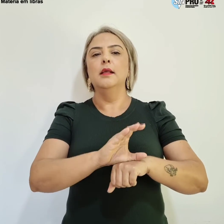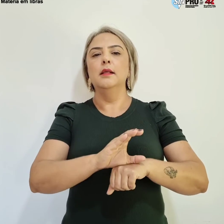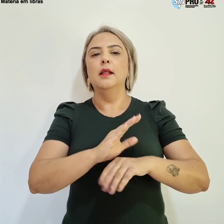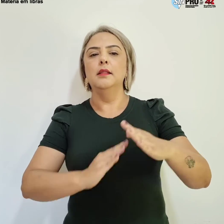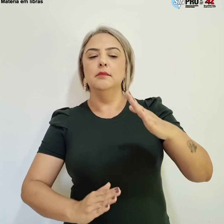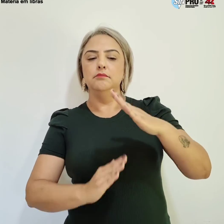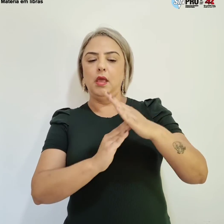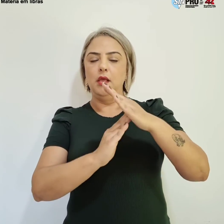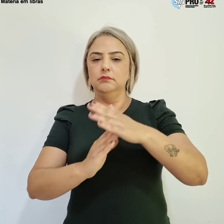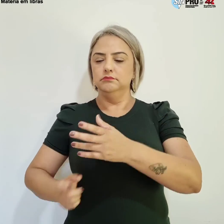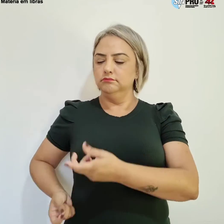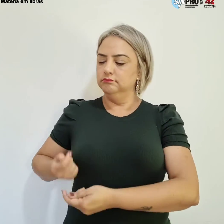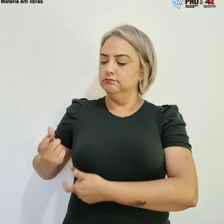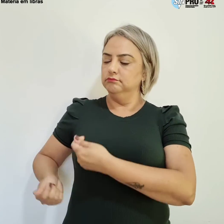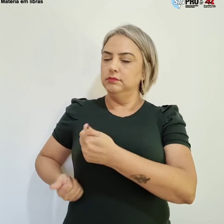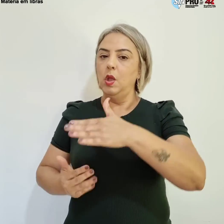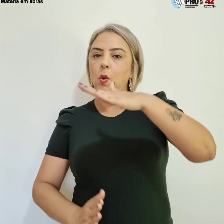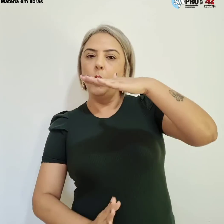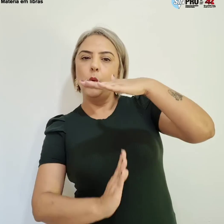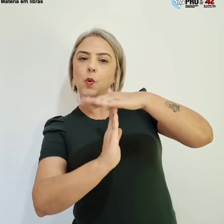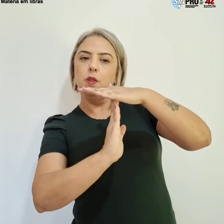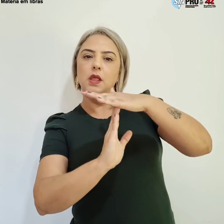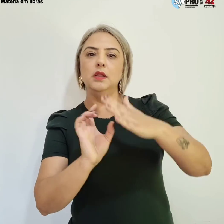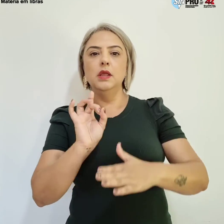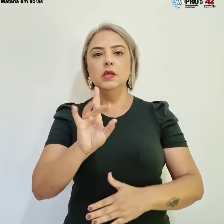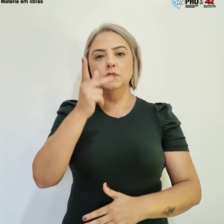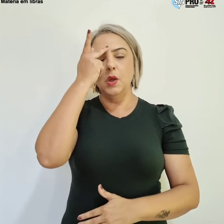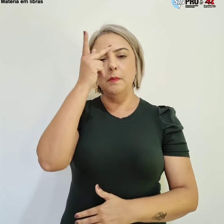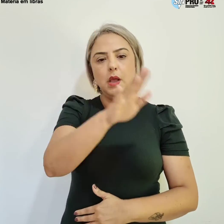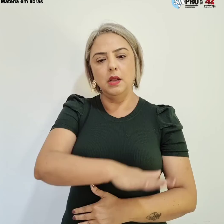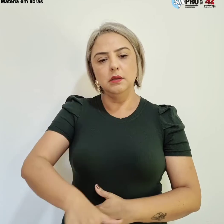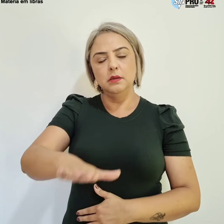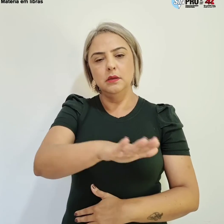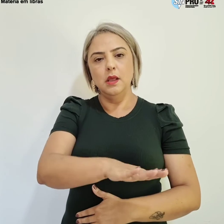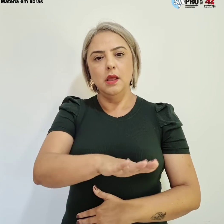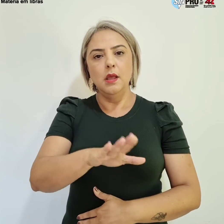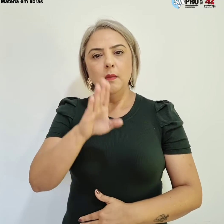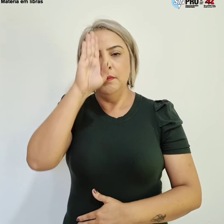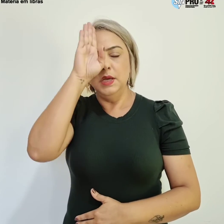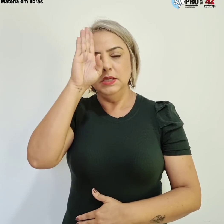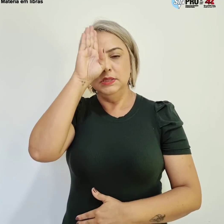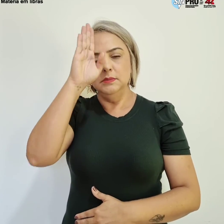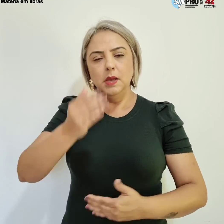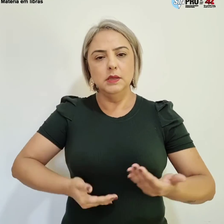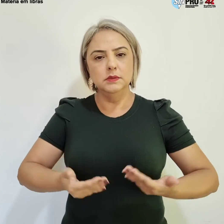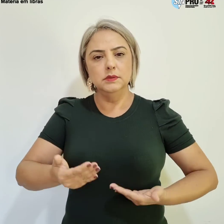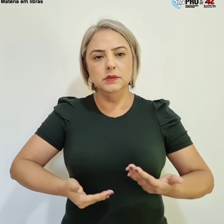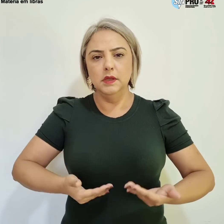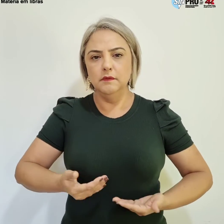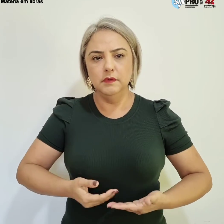de Gastos. O teto é somente para os setores essenciais dos serviços prestados ao